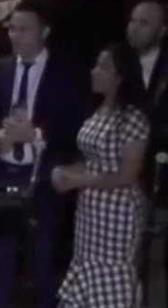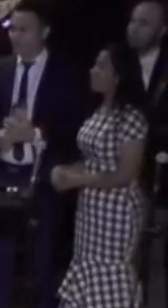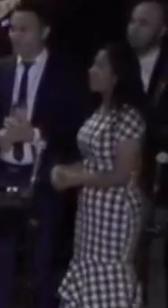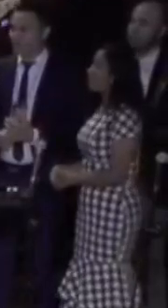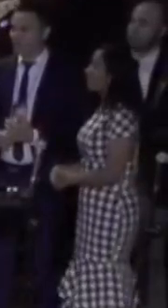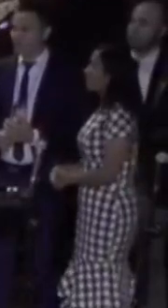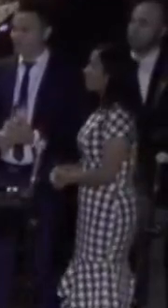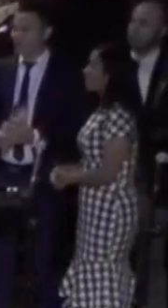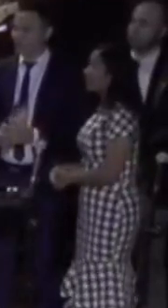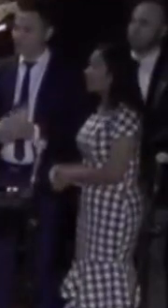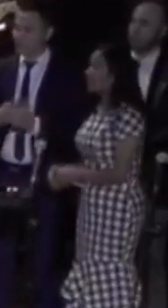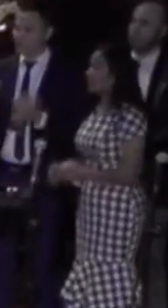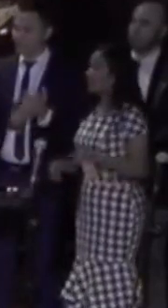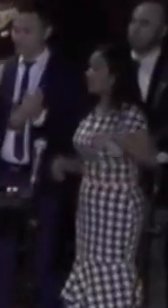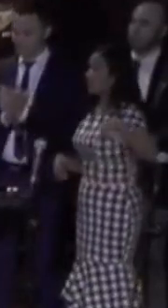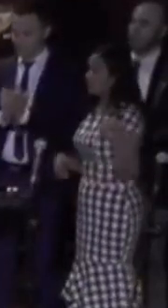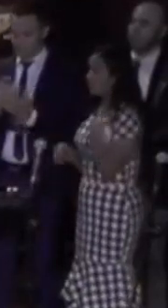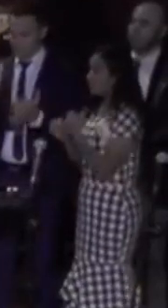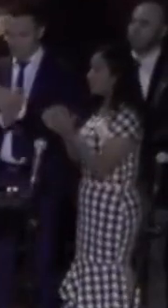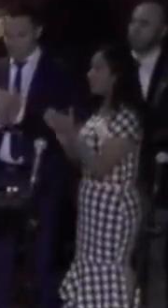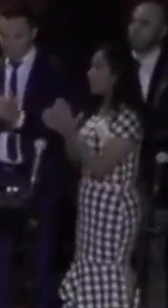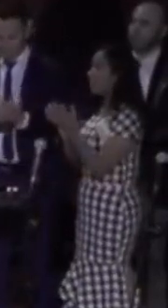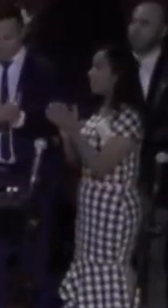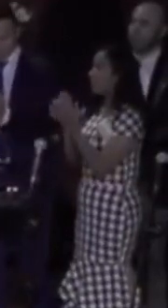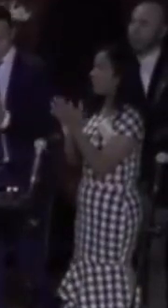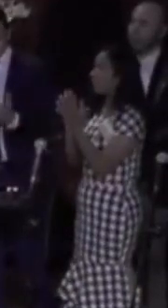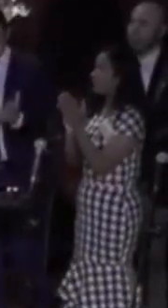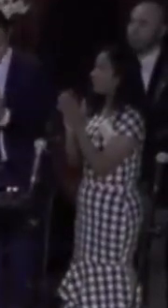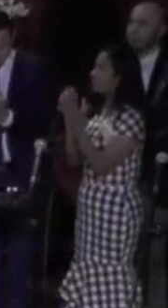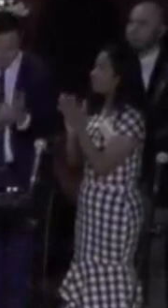gloria al Señor. Dando un aplauso, se pueden sentar, por favor.